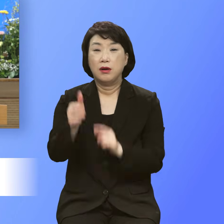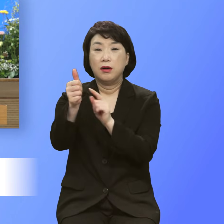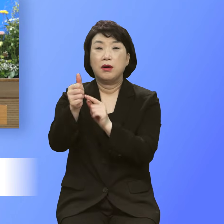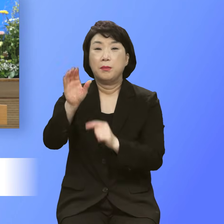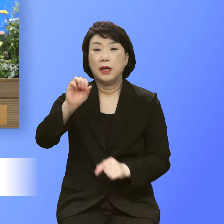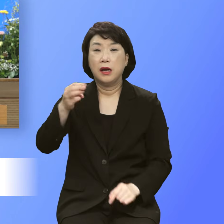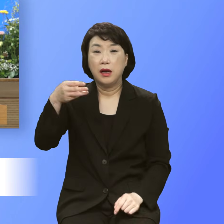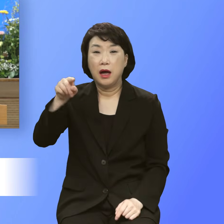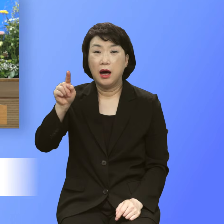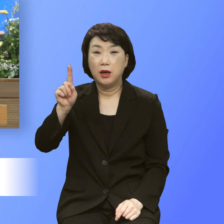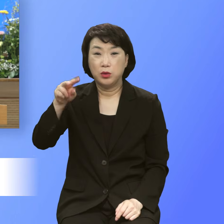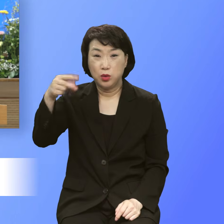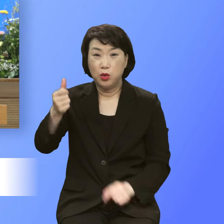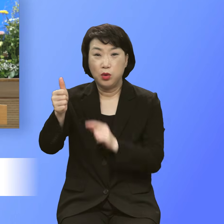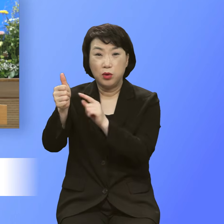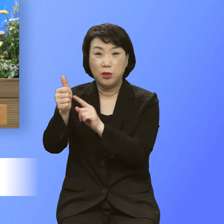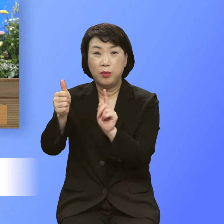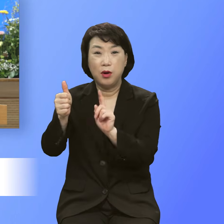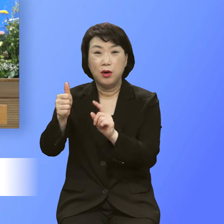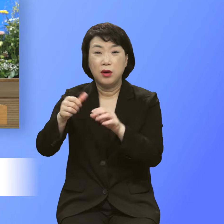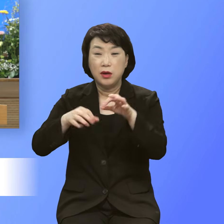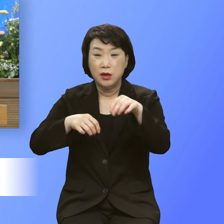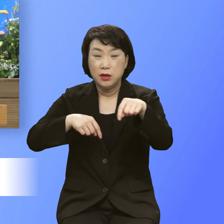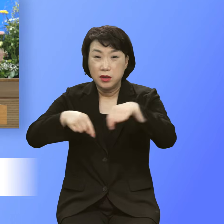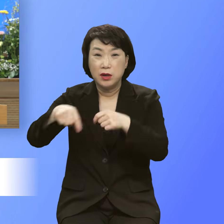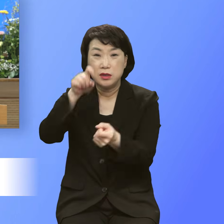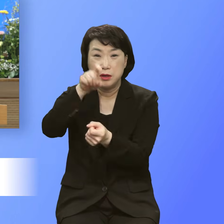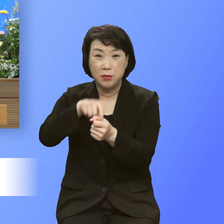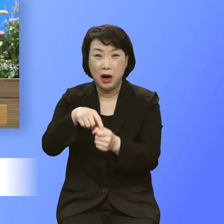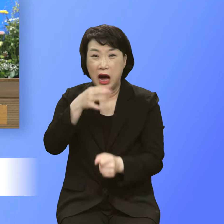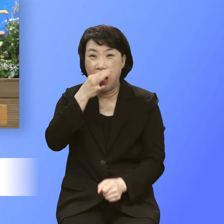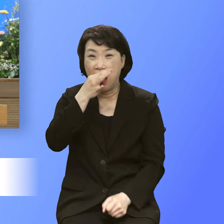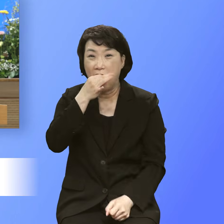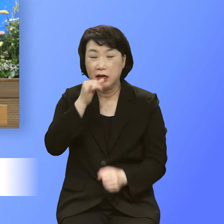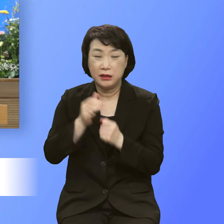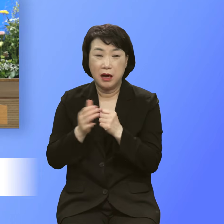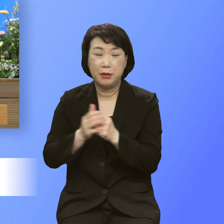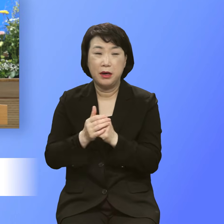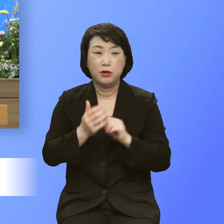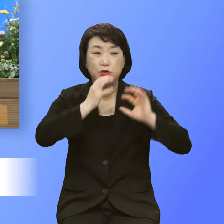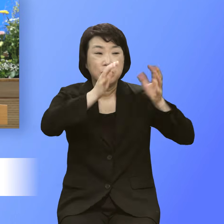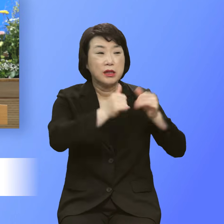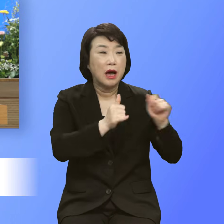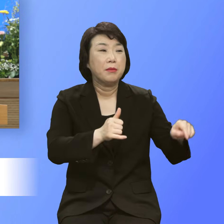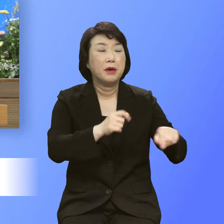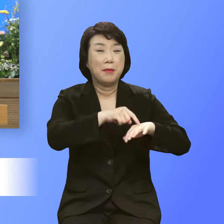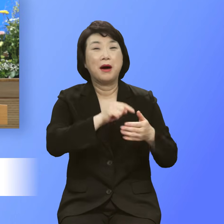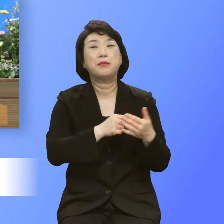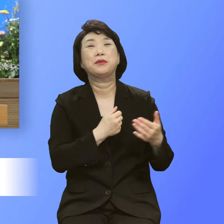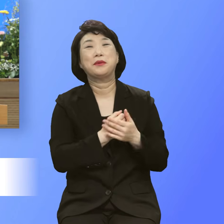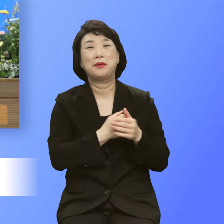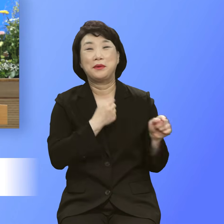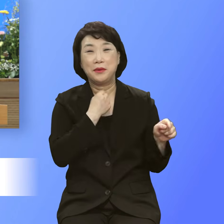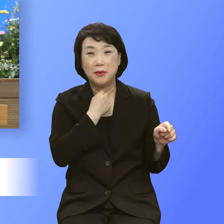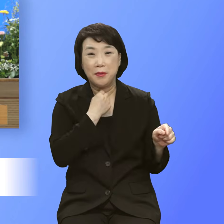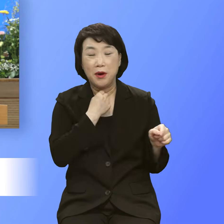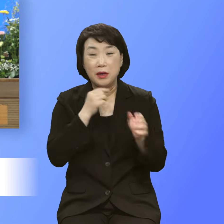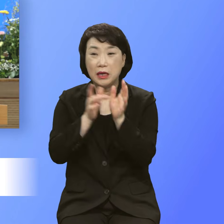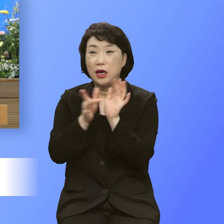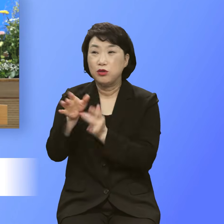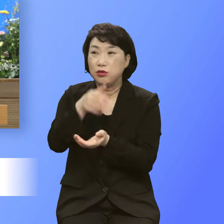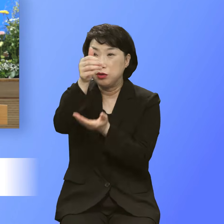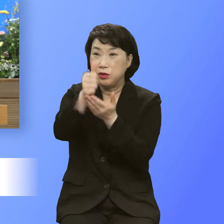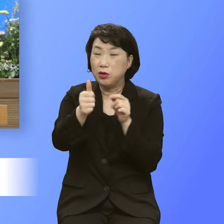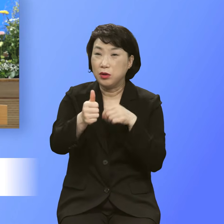빌라도는 능히 정치적 의도에서 유대민족을 얻기 위해서 예수